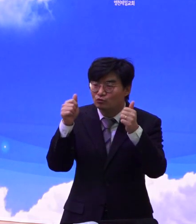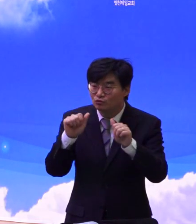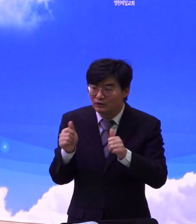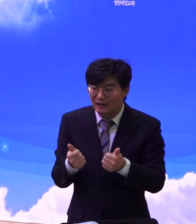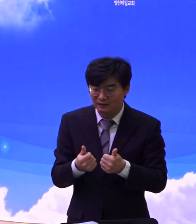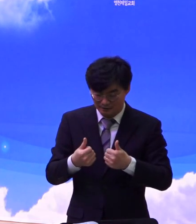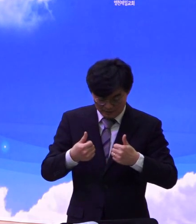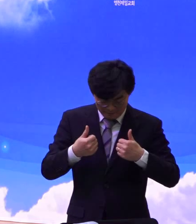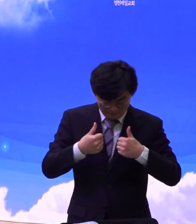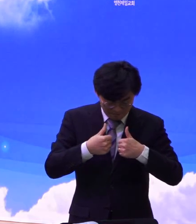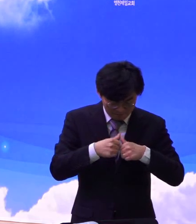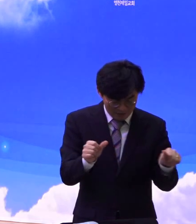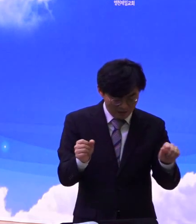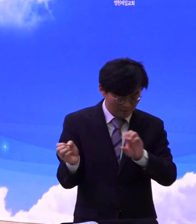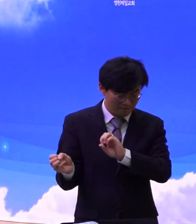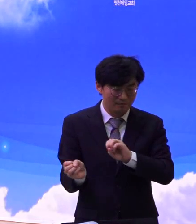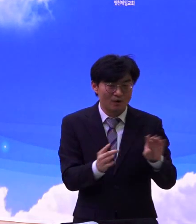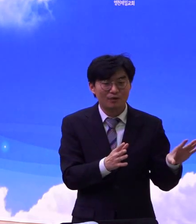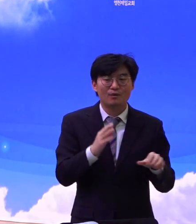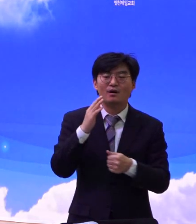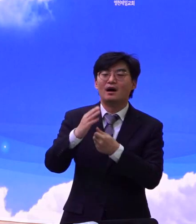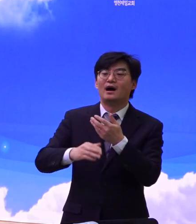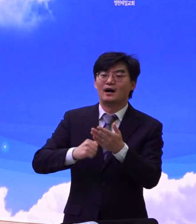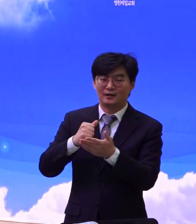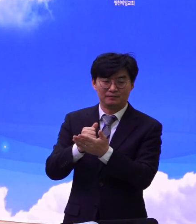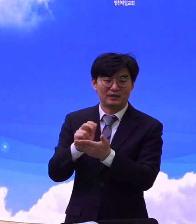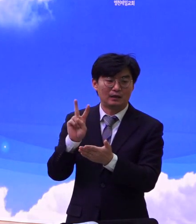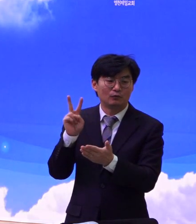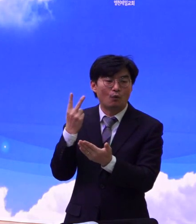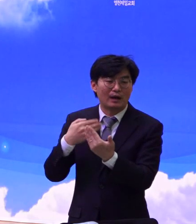부수고 하나님께로 돌아가야 합니다.